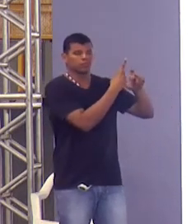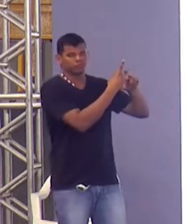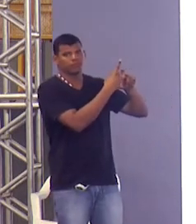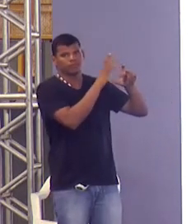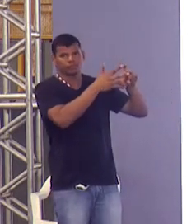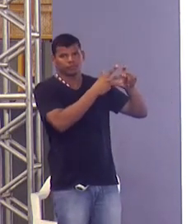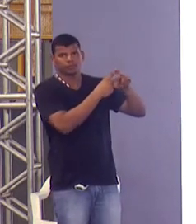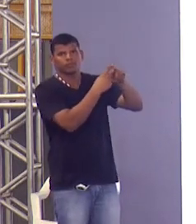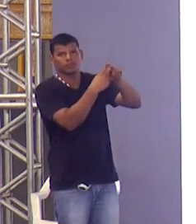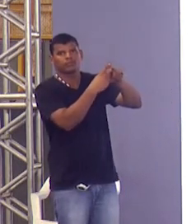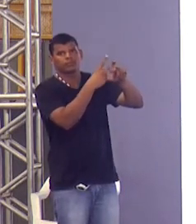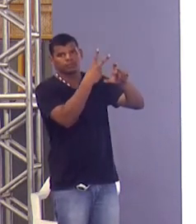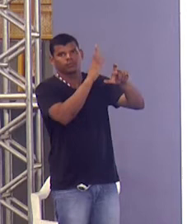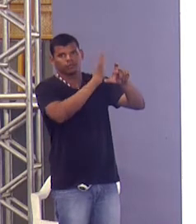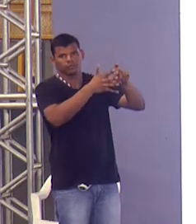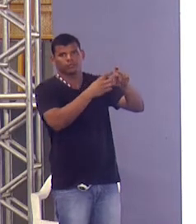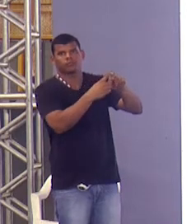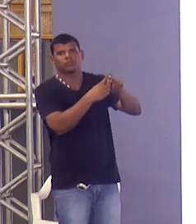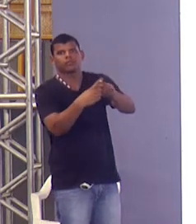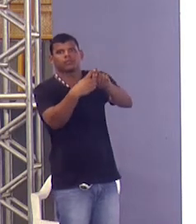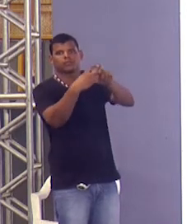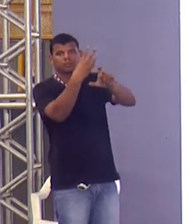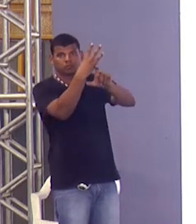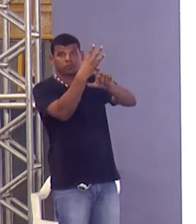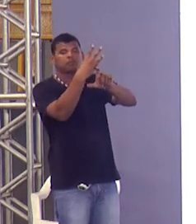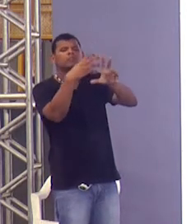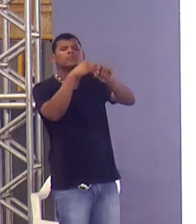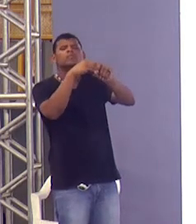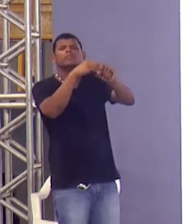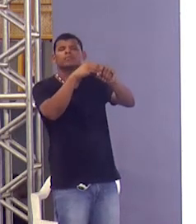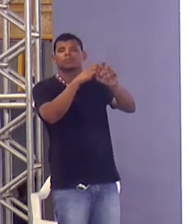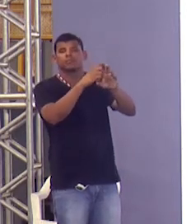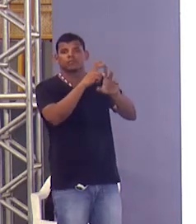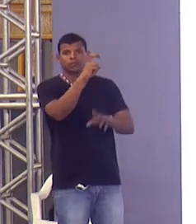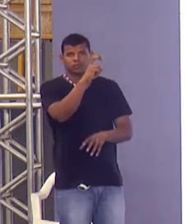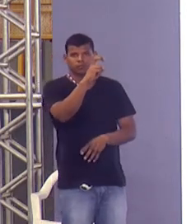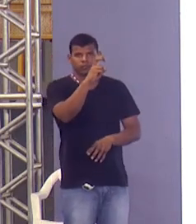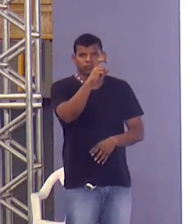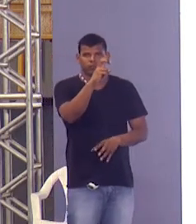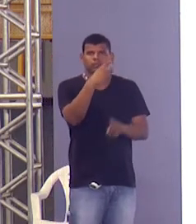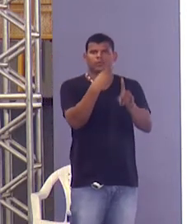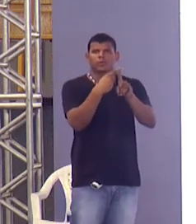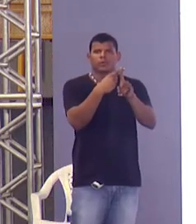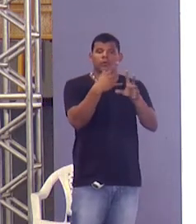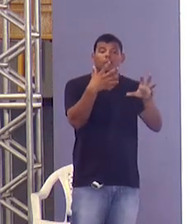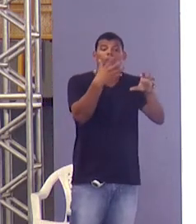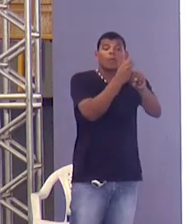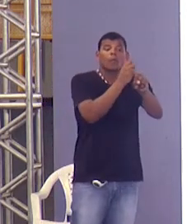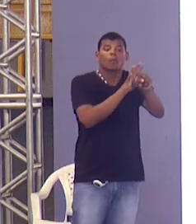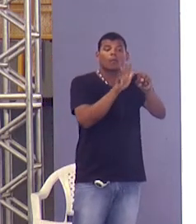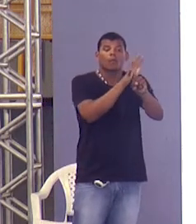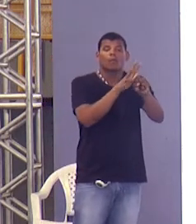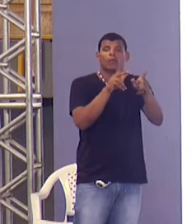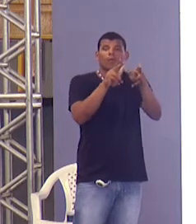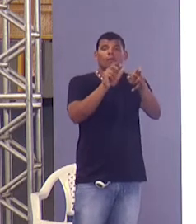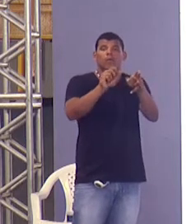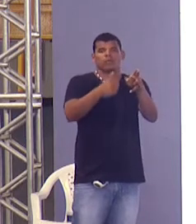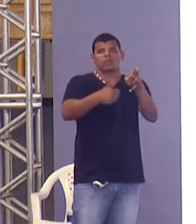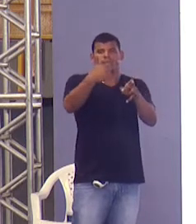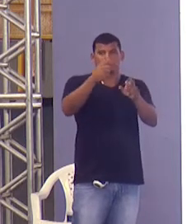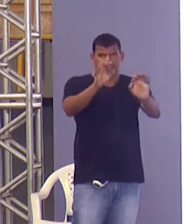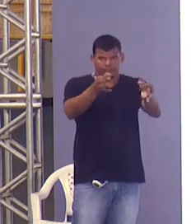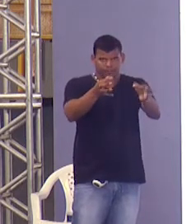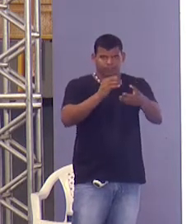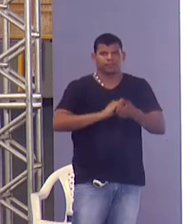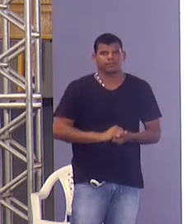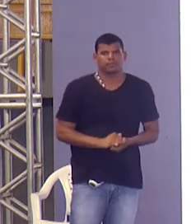quanto? 5, porque a soma tem que dar o quê? Tem que ser 12, ok? Agora,